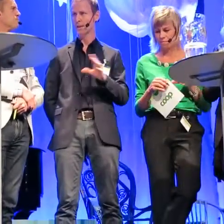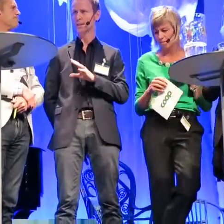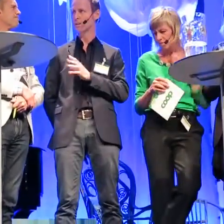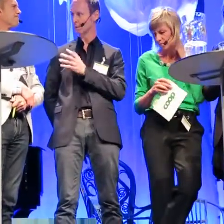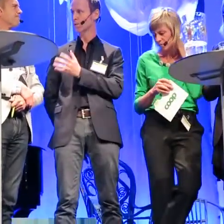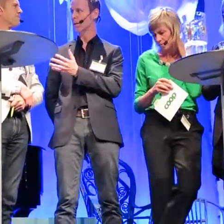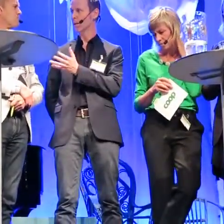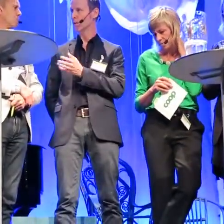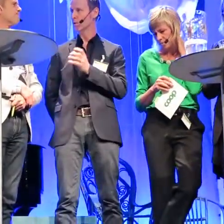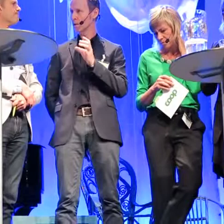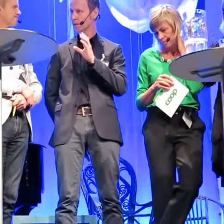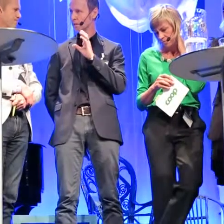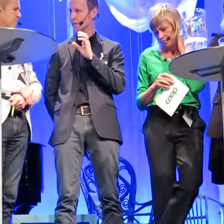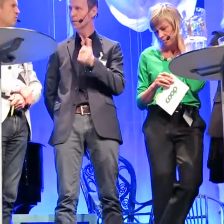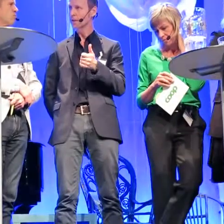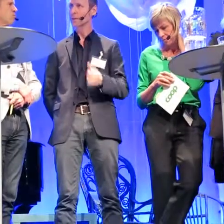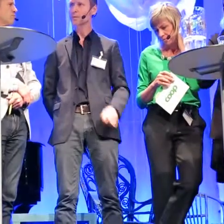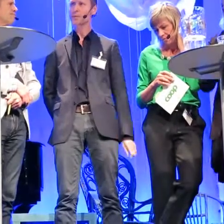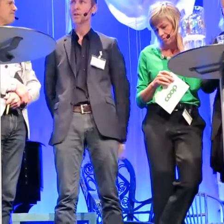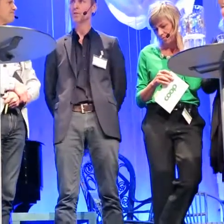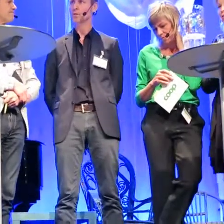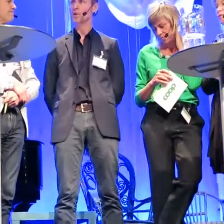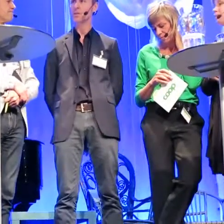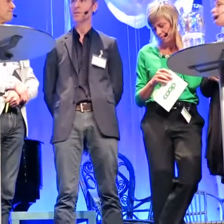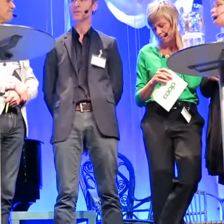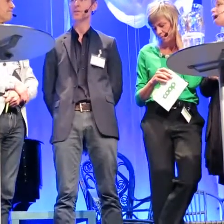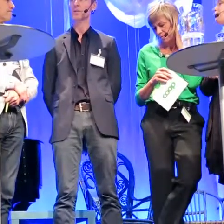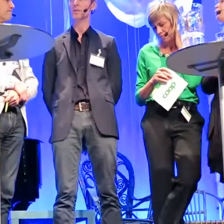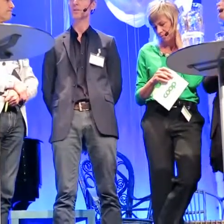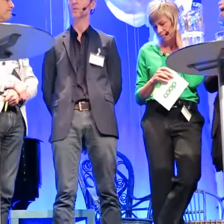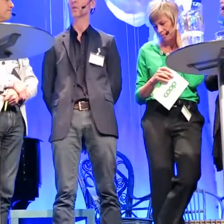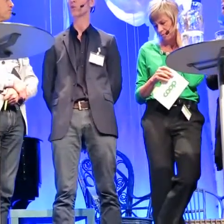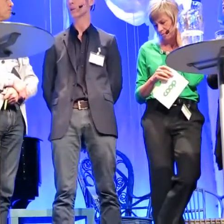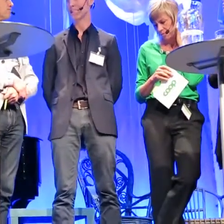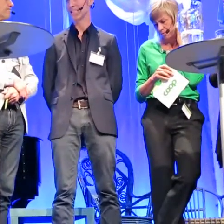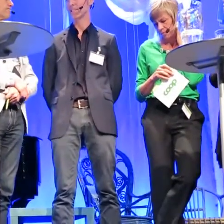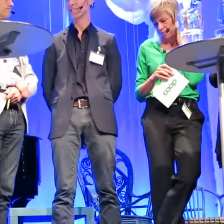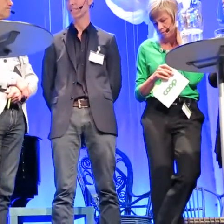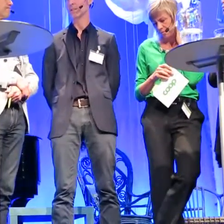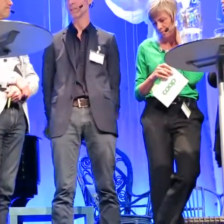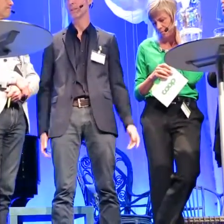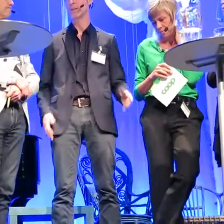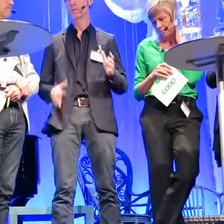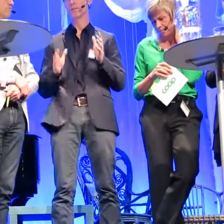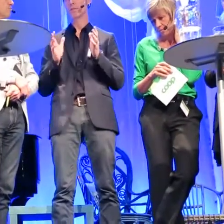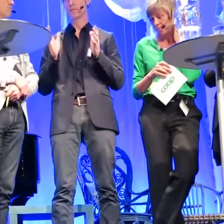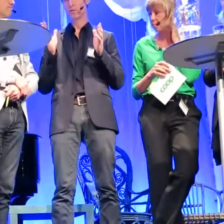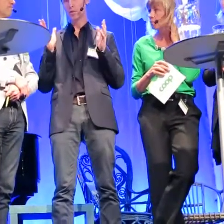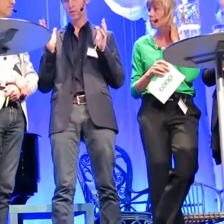från den linjära till den cirkulära ekonomin, så att det är ett konkret förslag på att vi ska kunna öka takten där.